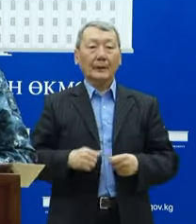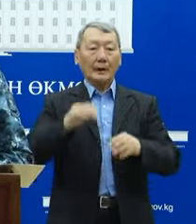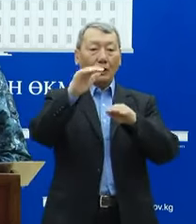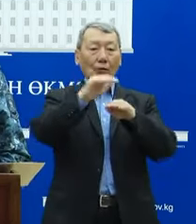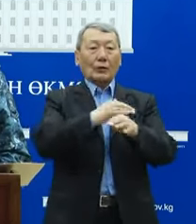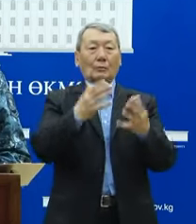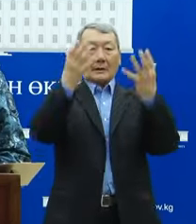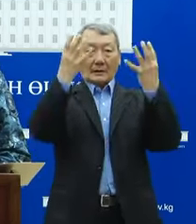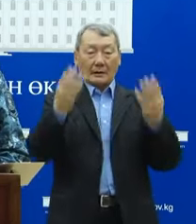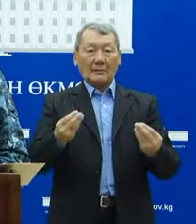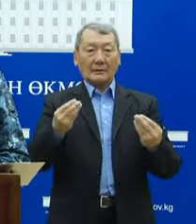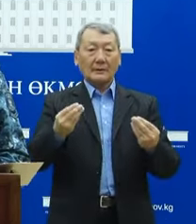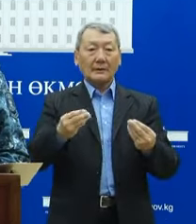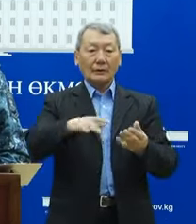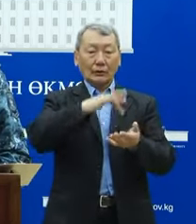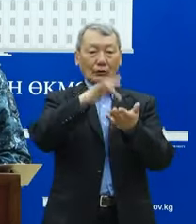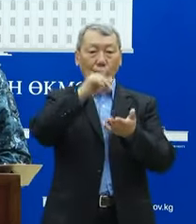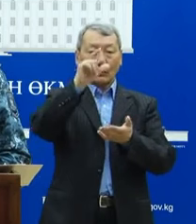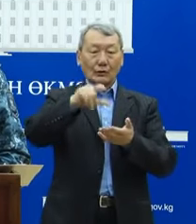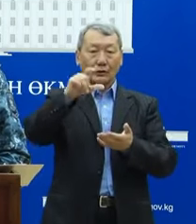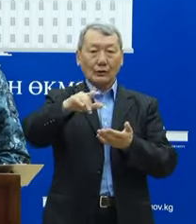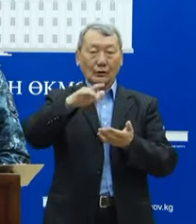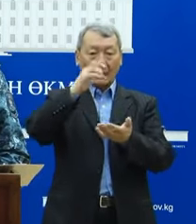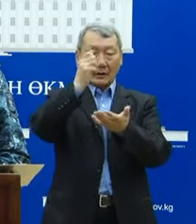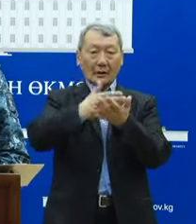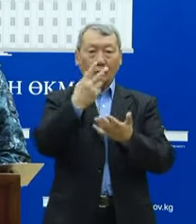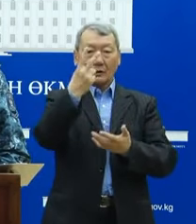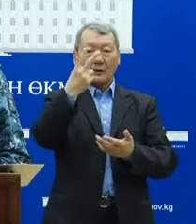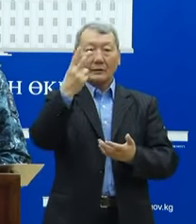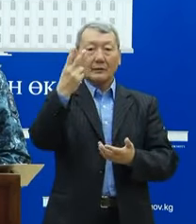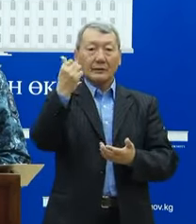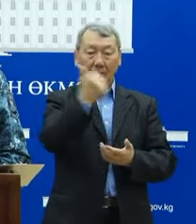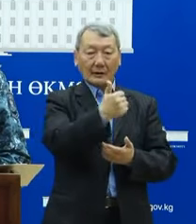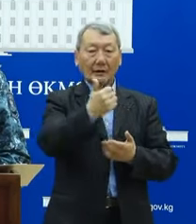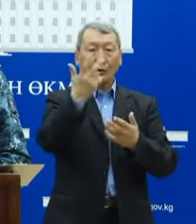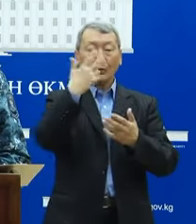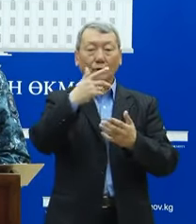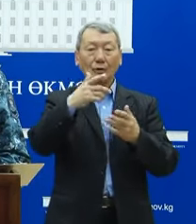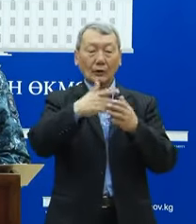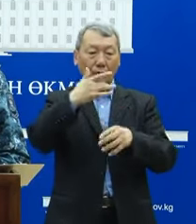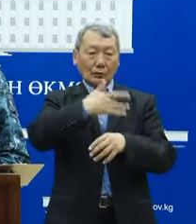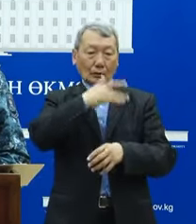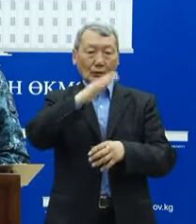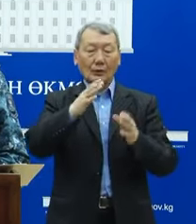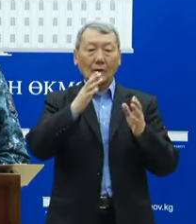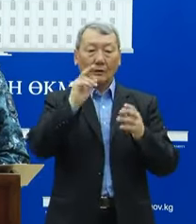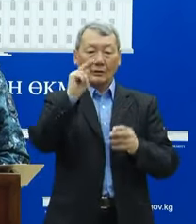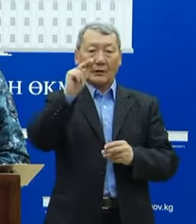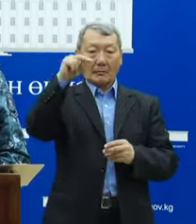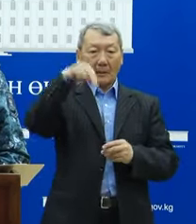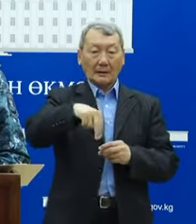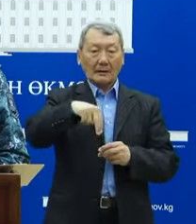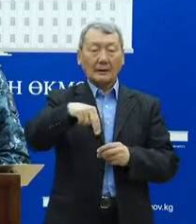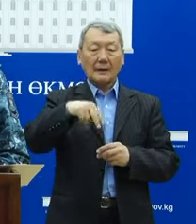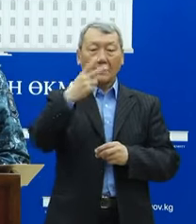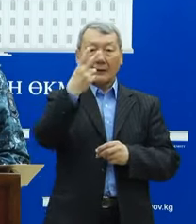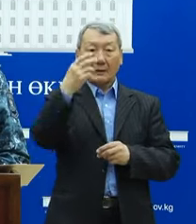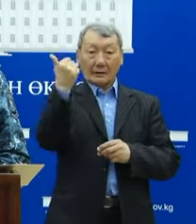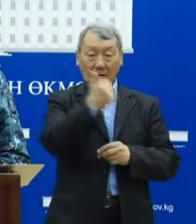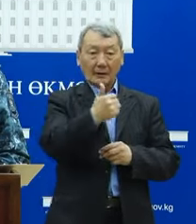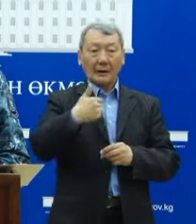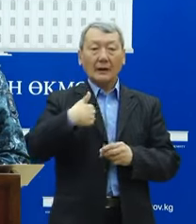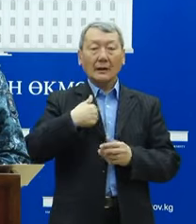Добрый день, дорогие жители столицы. Мы уже 2 недели в строгом порядке находимся на чрезвычайном положении. За эти